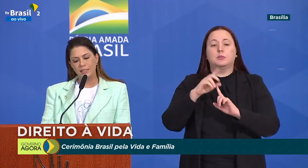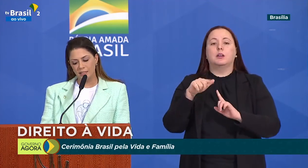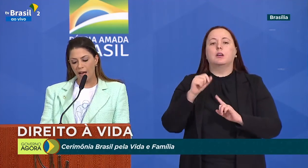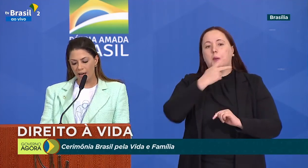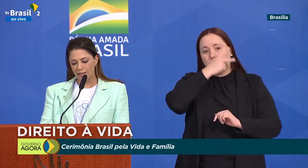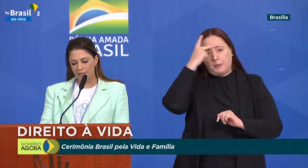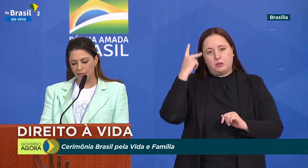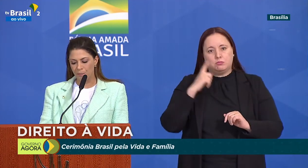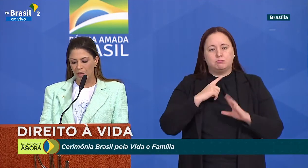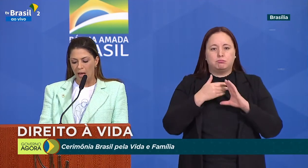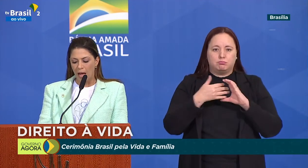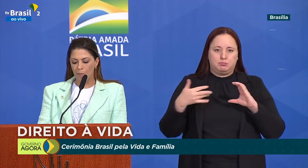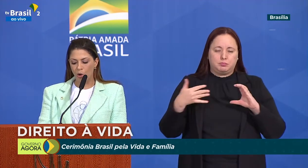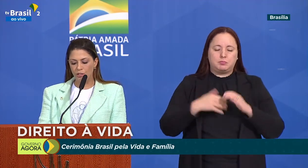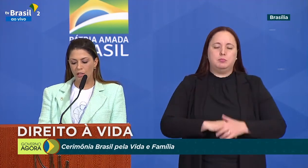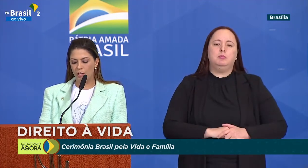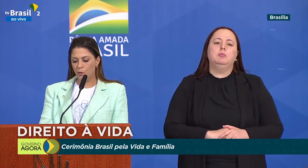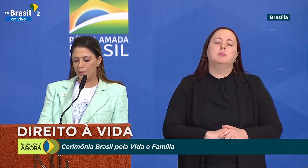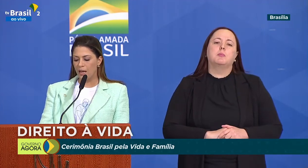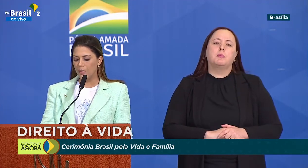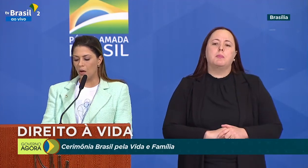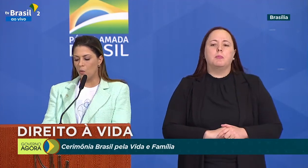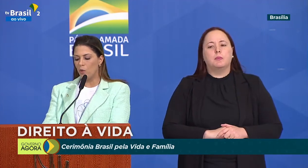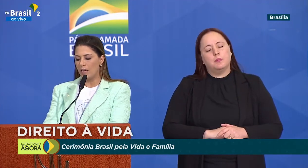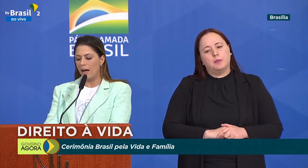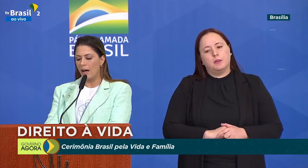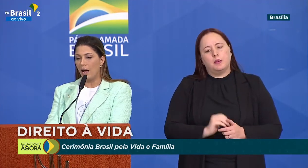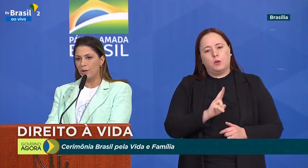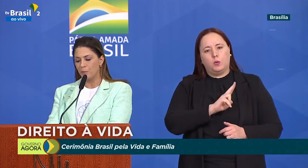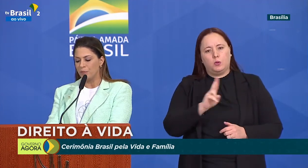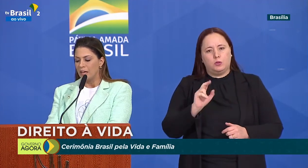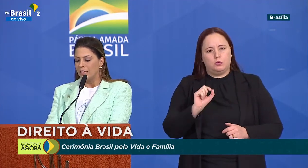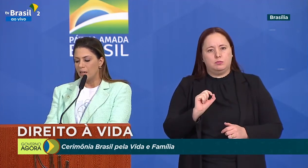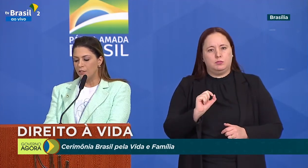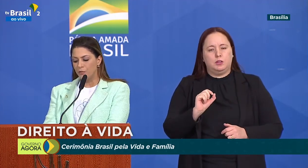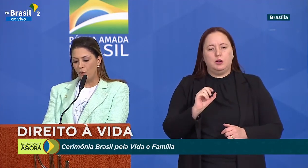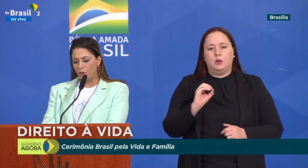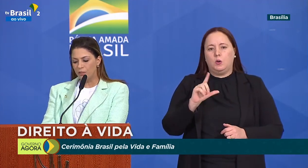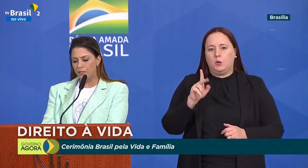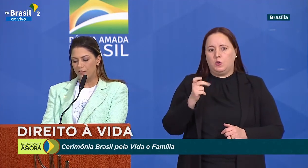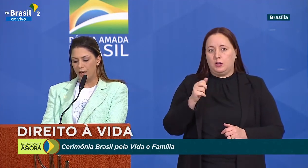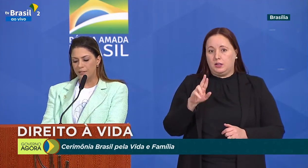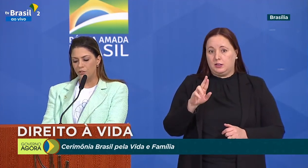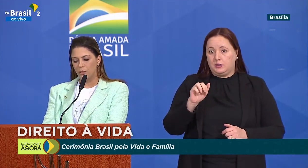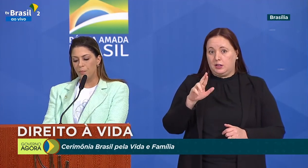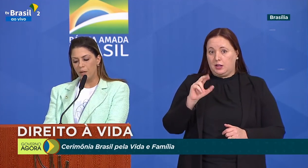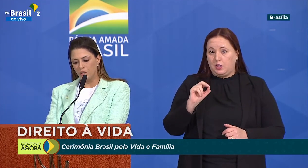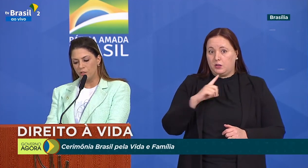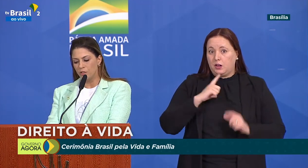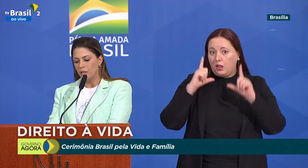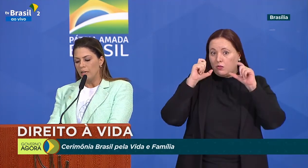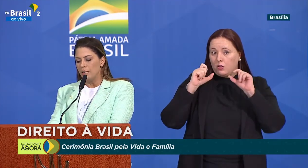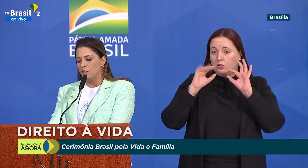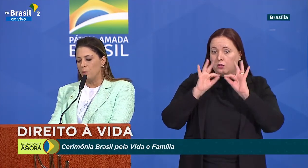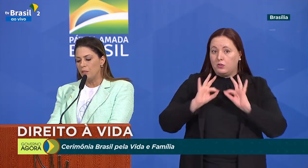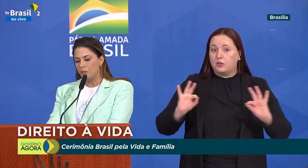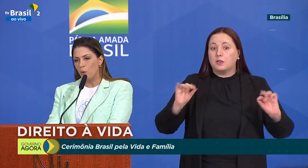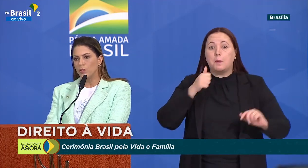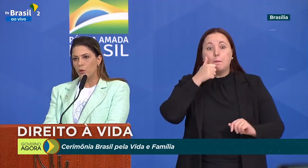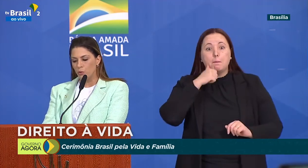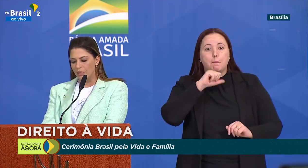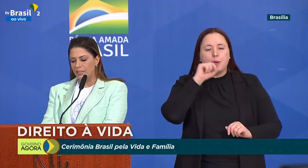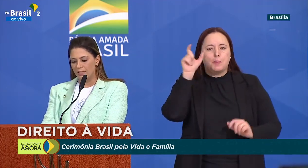pessoas com doenças raras amostra denominada um olhar raro traz fotos e frases de Mães